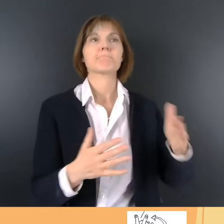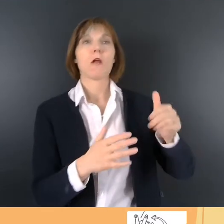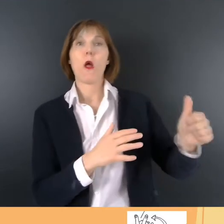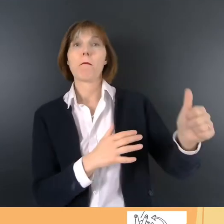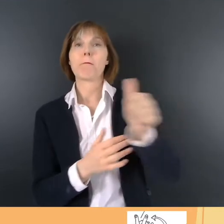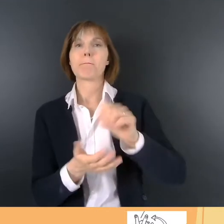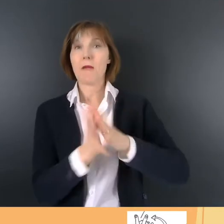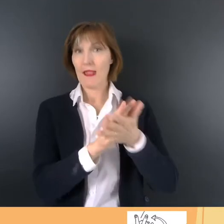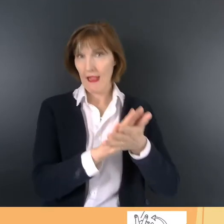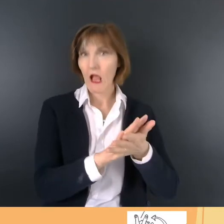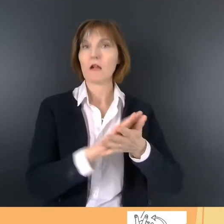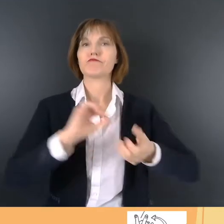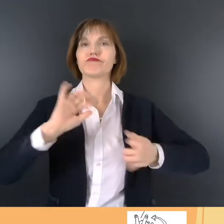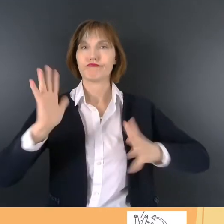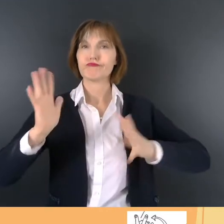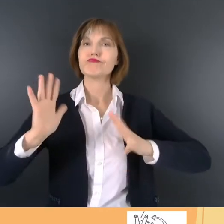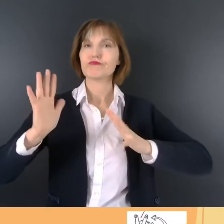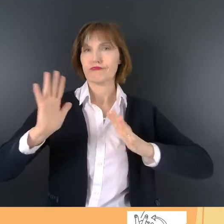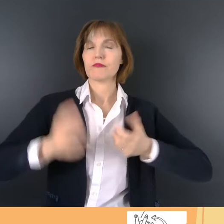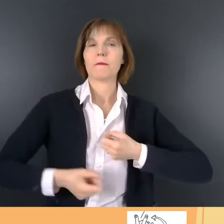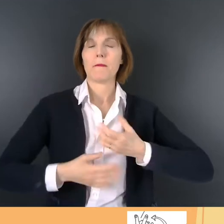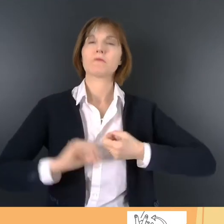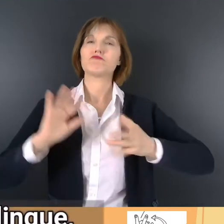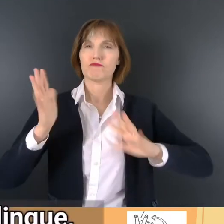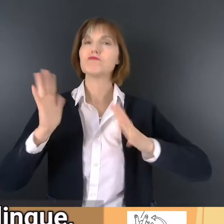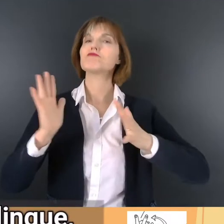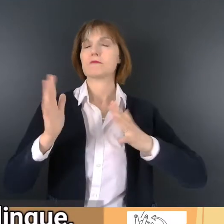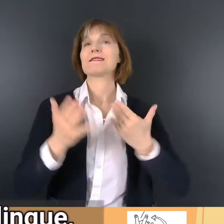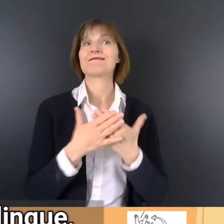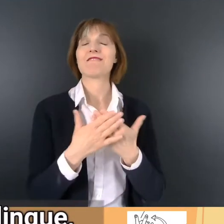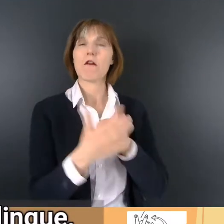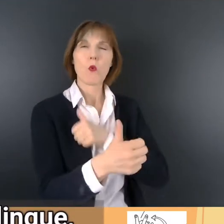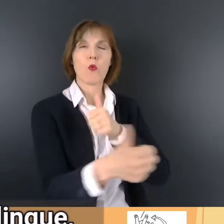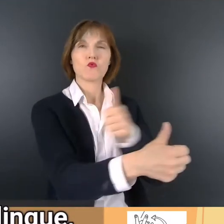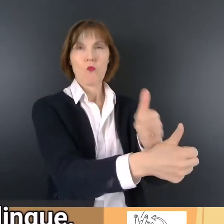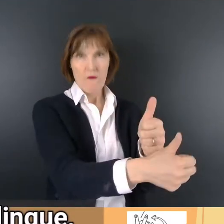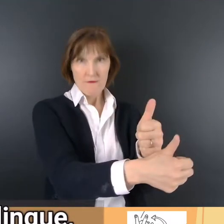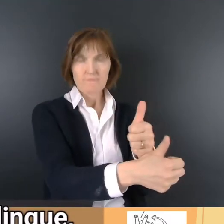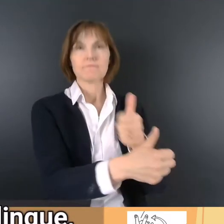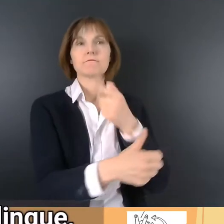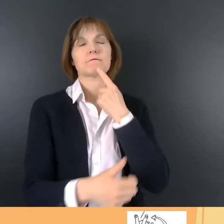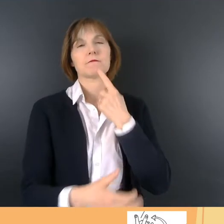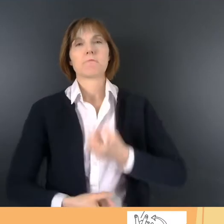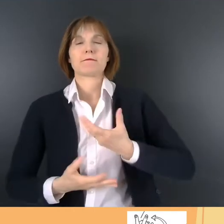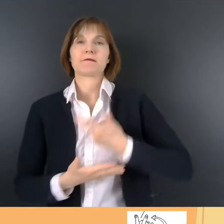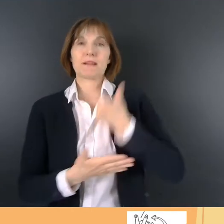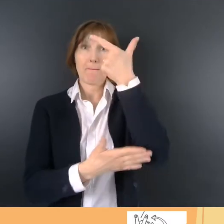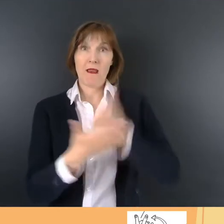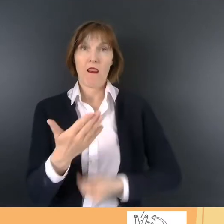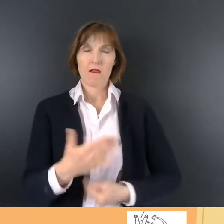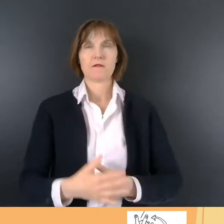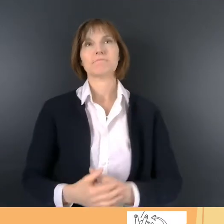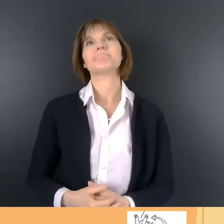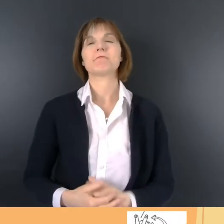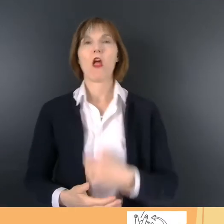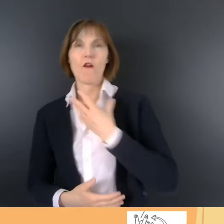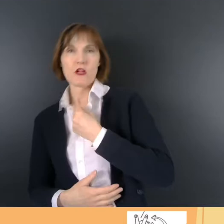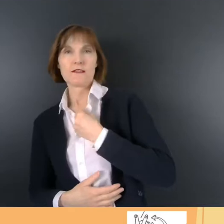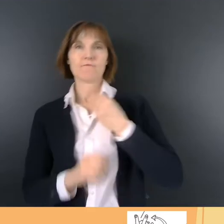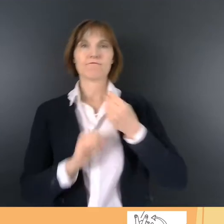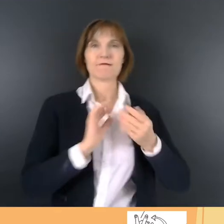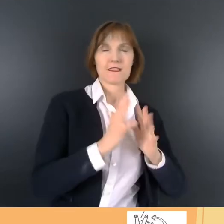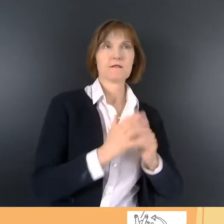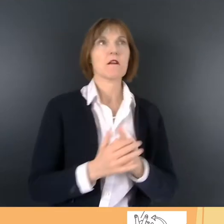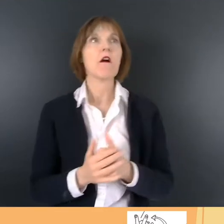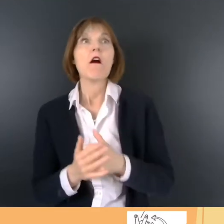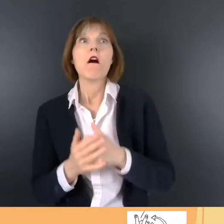pratiquent la langue des signes, qui s'expriment, voilà, qui s'expriment de manière bilingue, français et langue des signes. Donc, l'école, elle est vraiment faite pour des